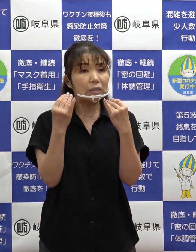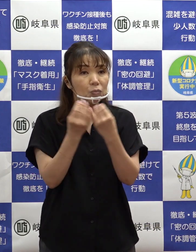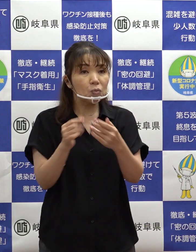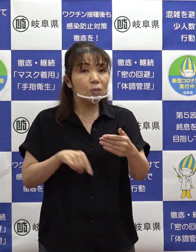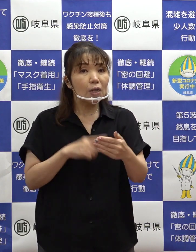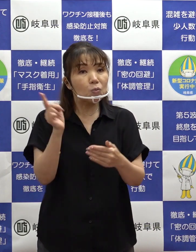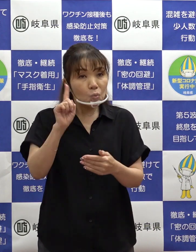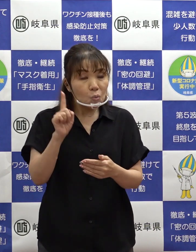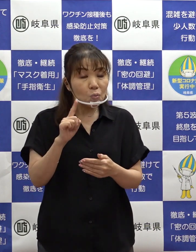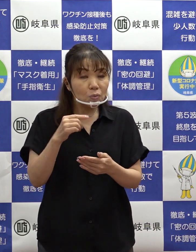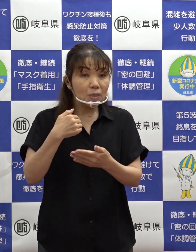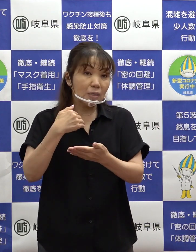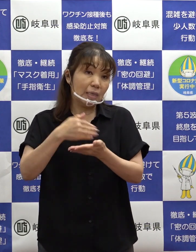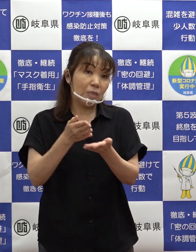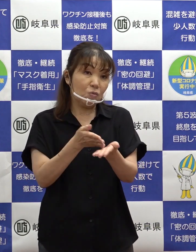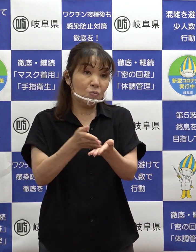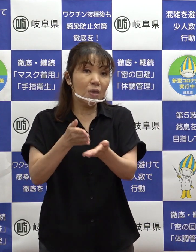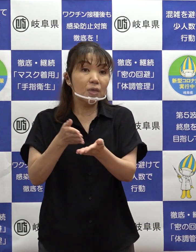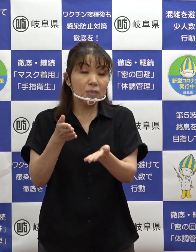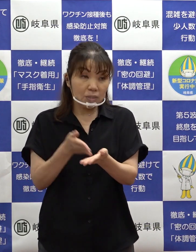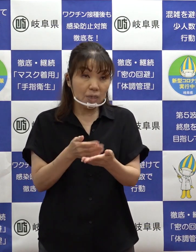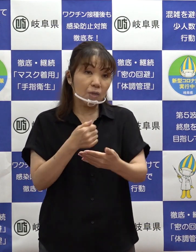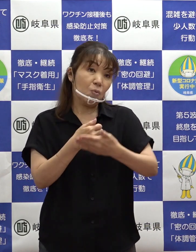力を仰ごうということです。